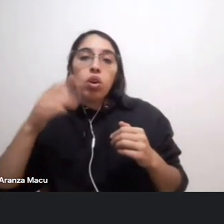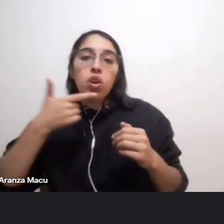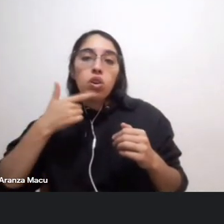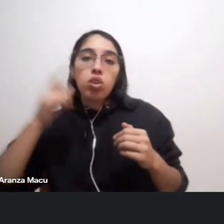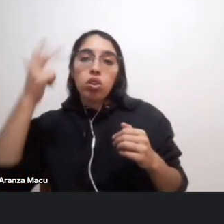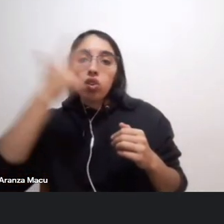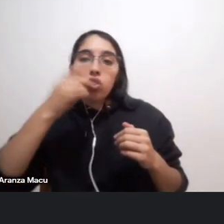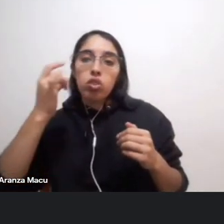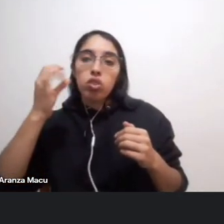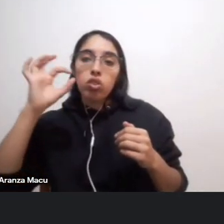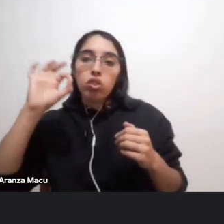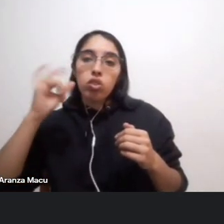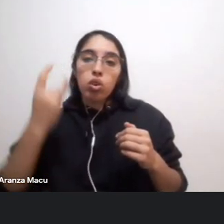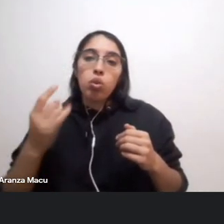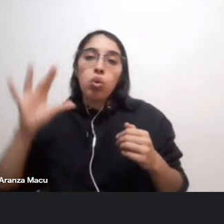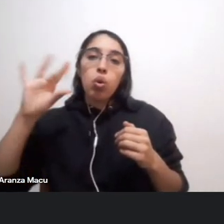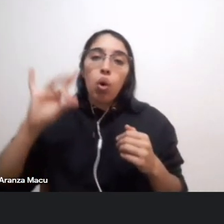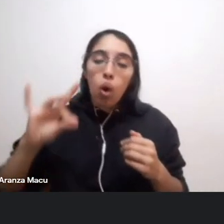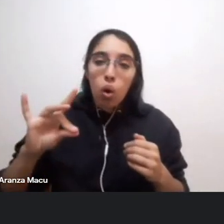ser en debería